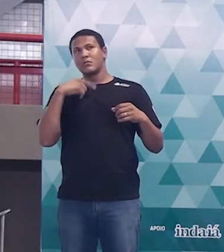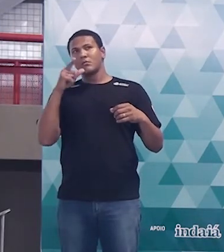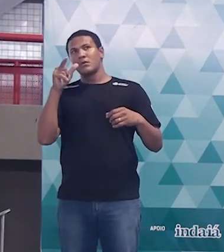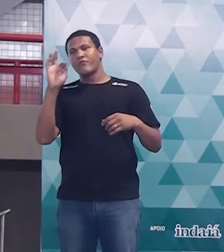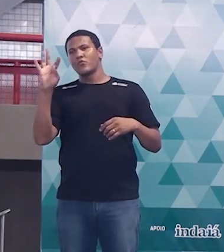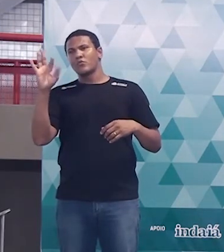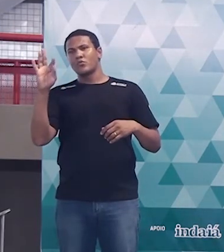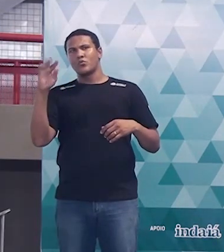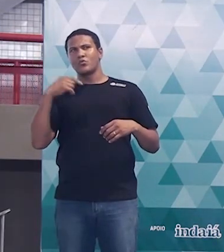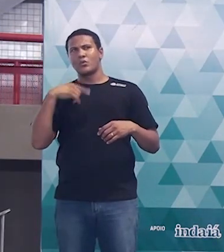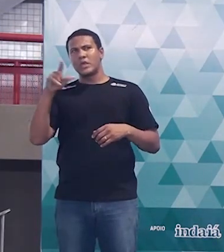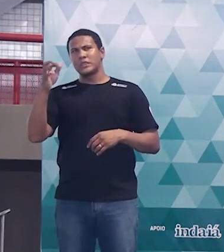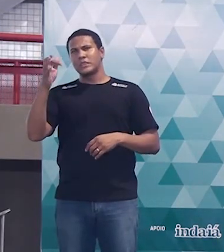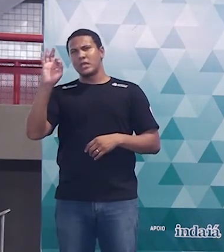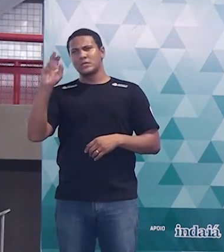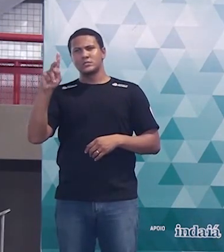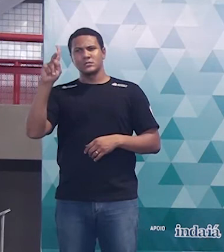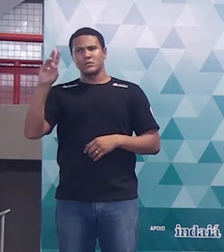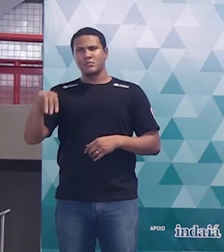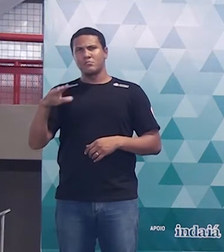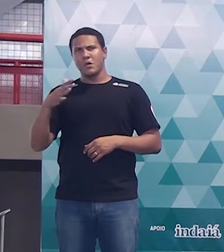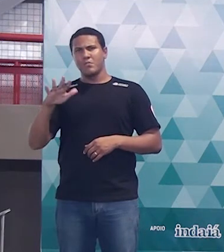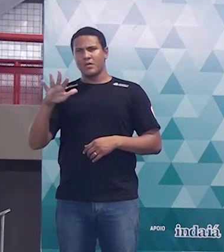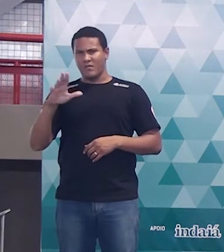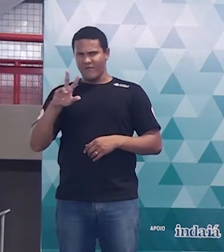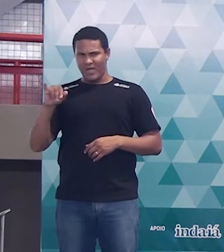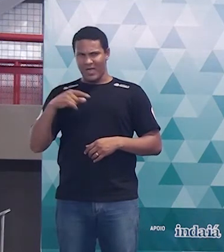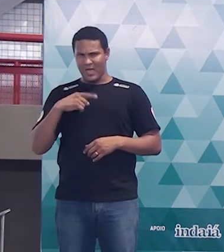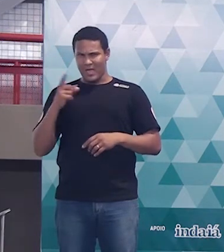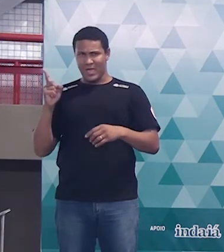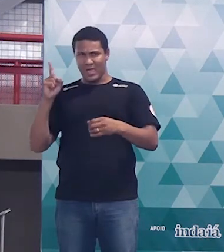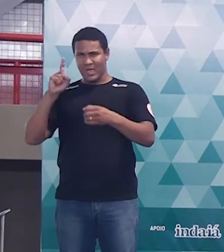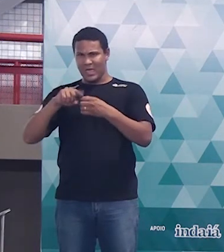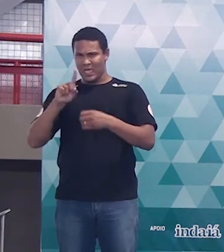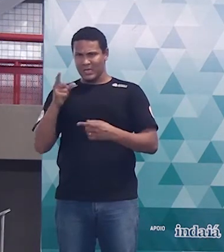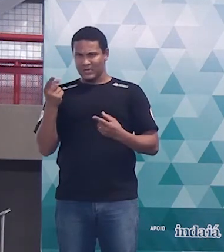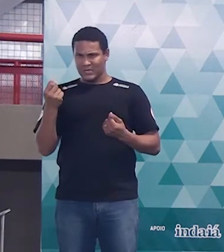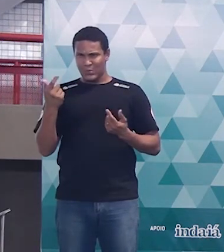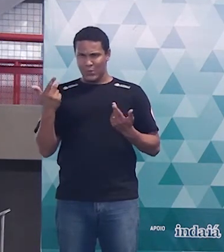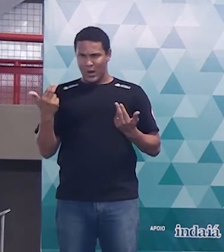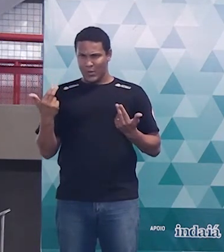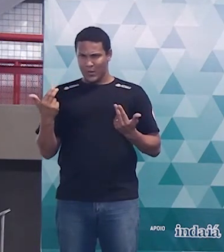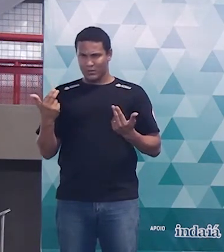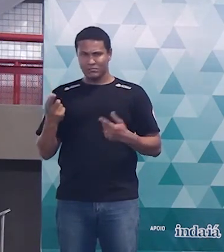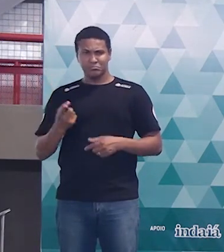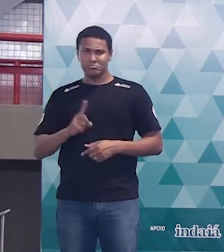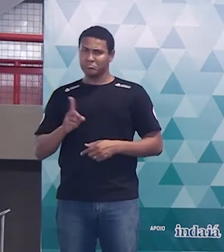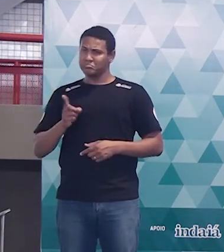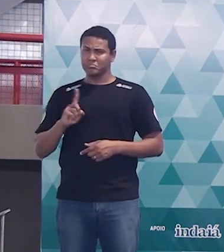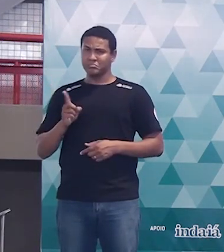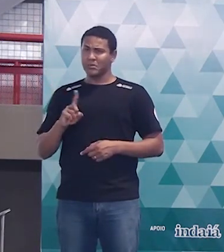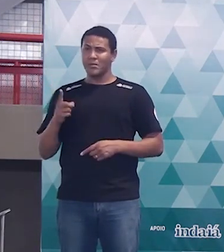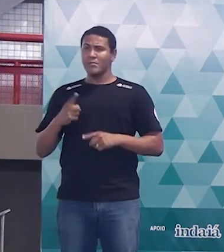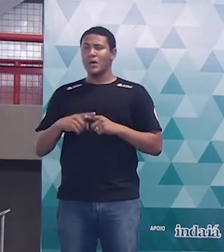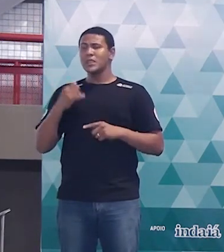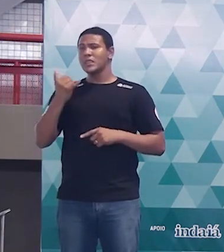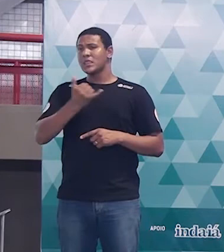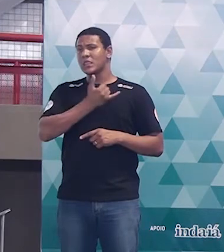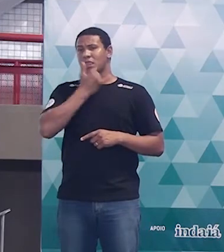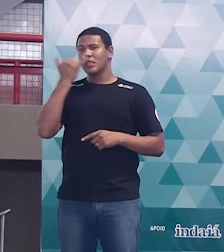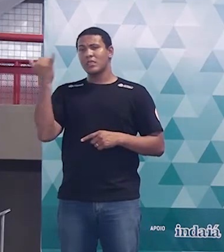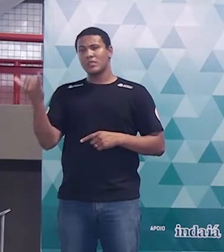menos 10 quilômetros. Vai ser o mesmo preço? Não, porque o preço depende